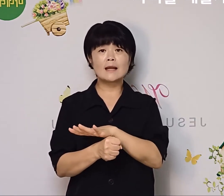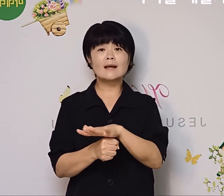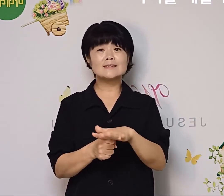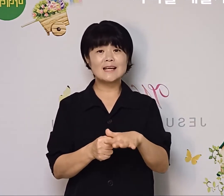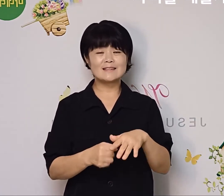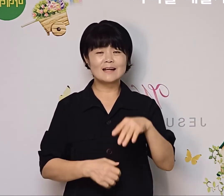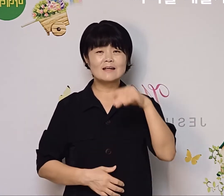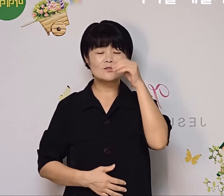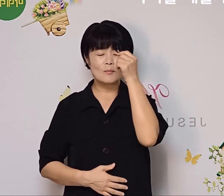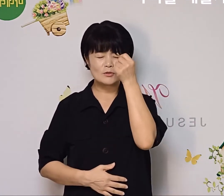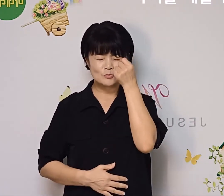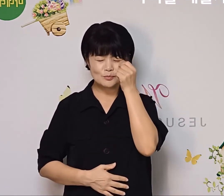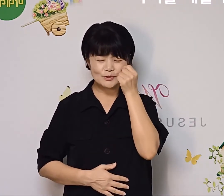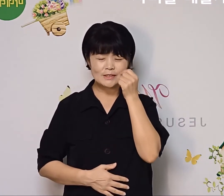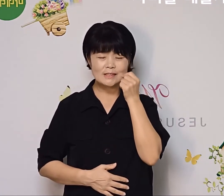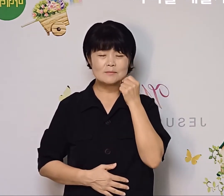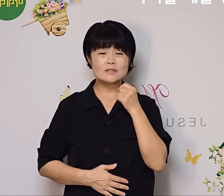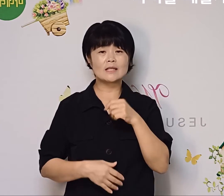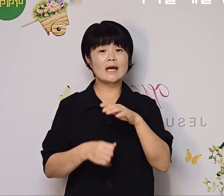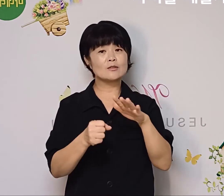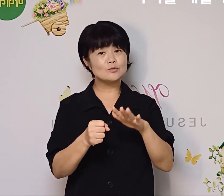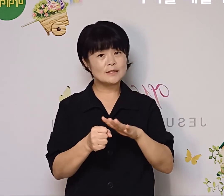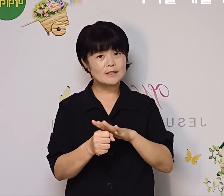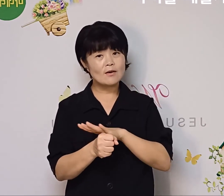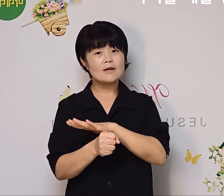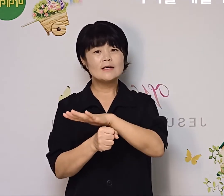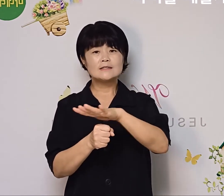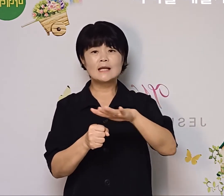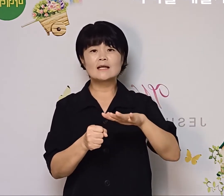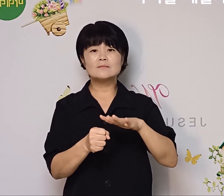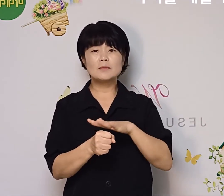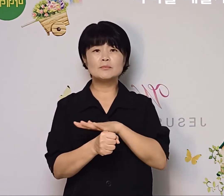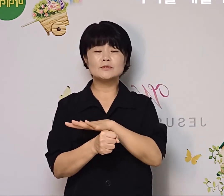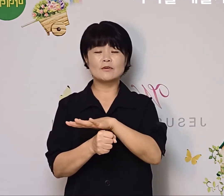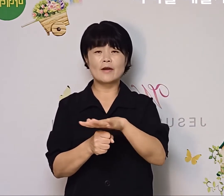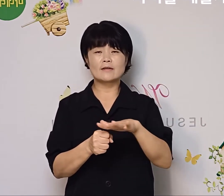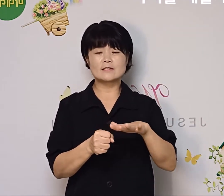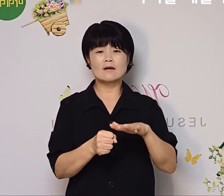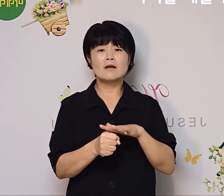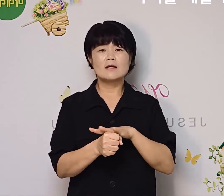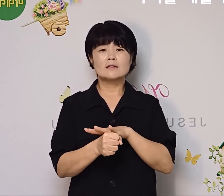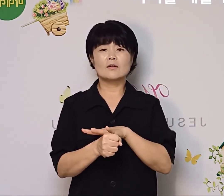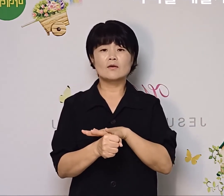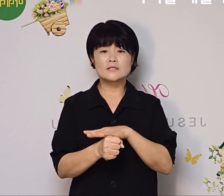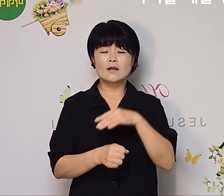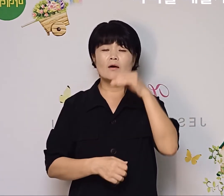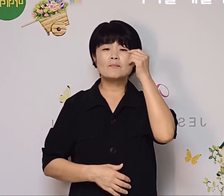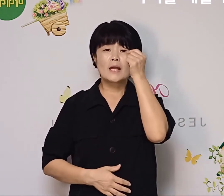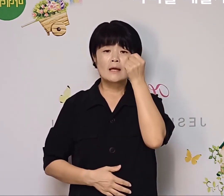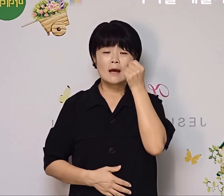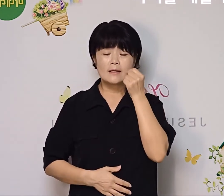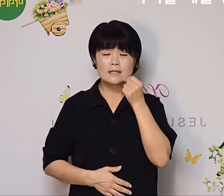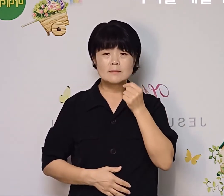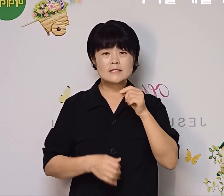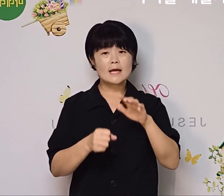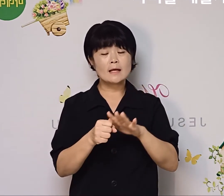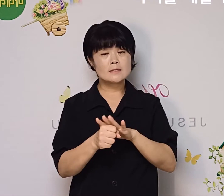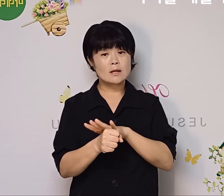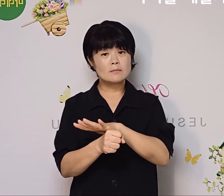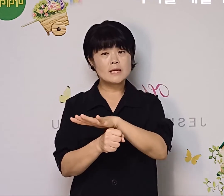사랑하는 게 아니라 정말 눈물을 흘리면서 나를 위해서 사랑을 베푸는 거예요. 그래서 그런 것처럼 하나님의 사랑처럼